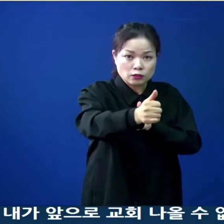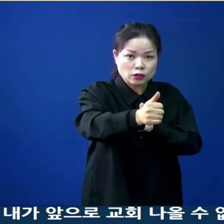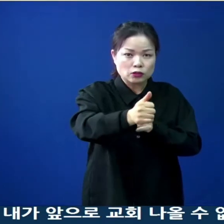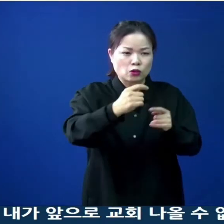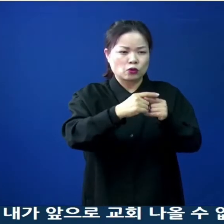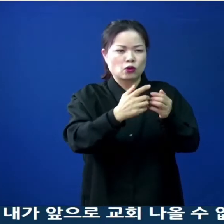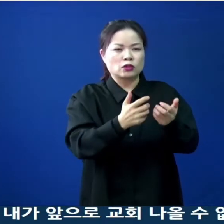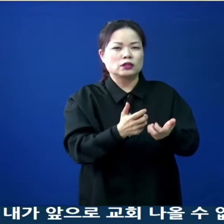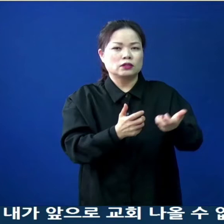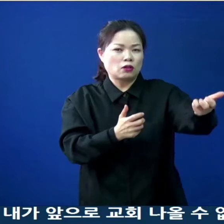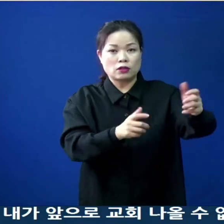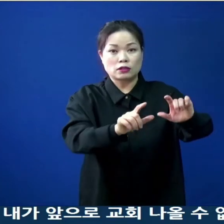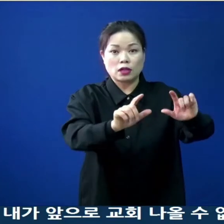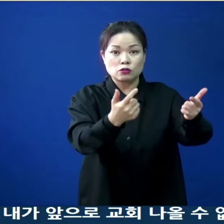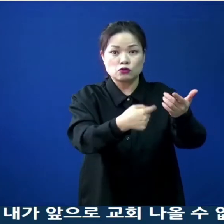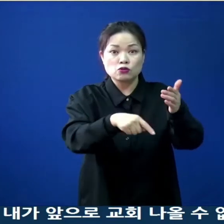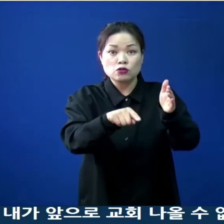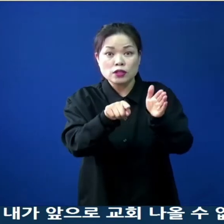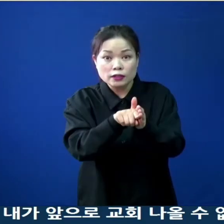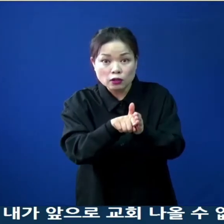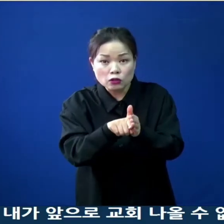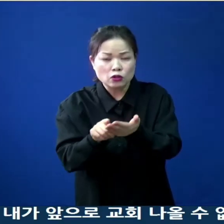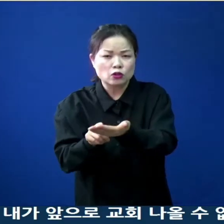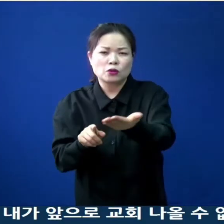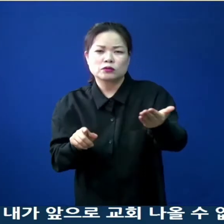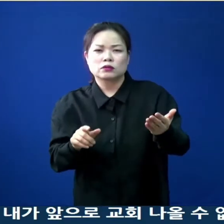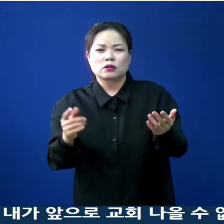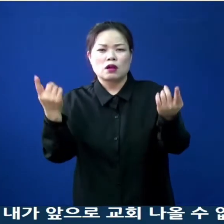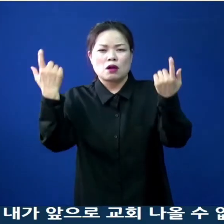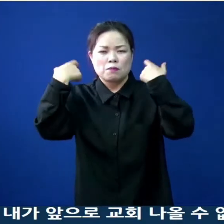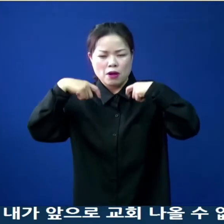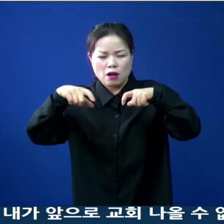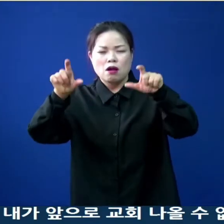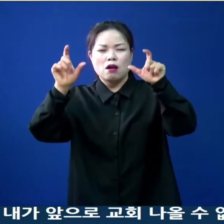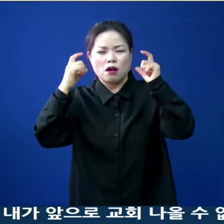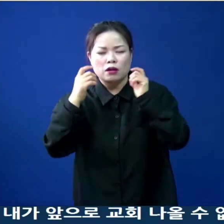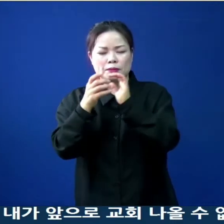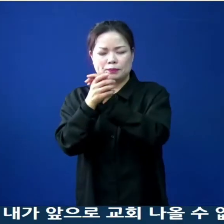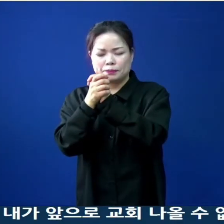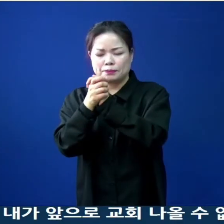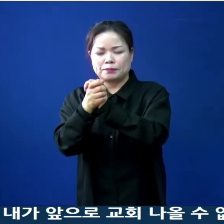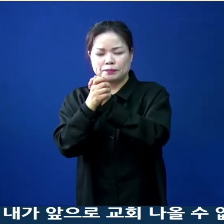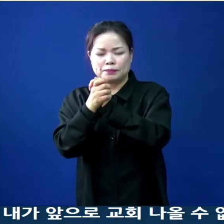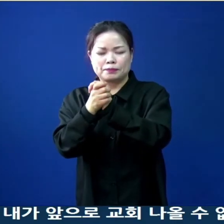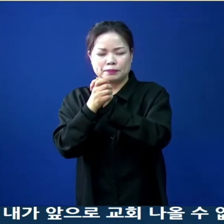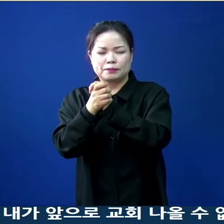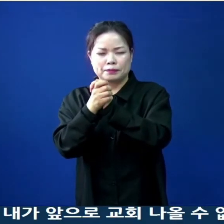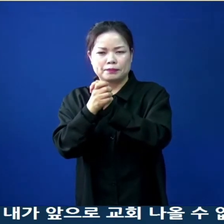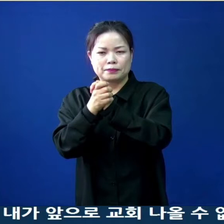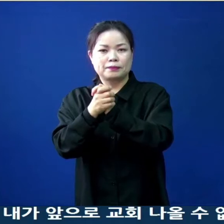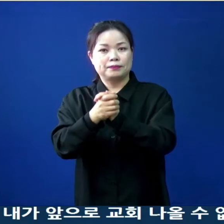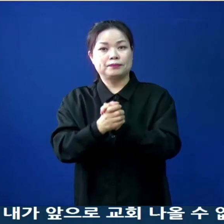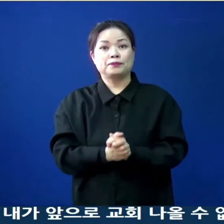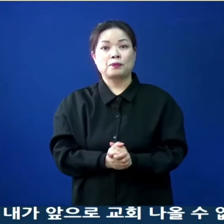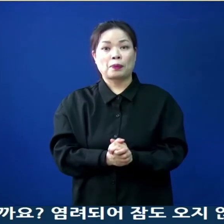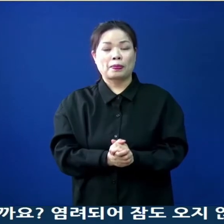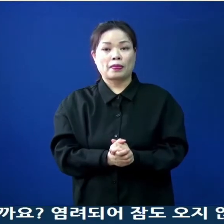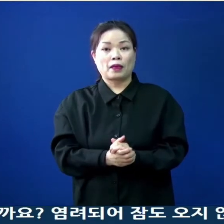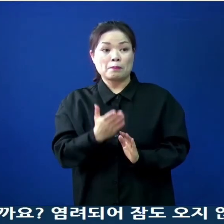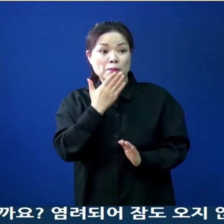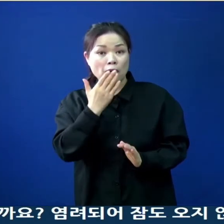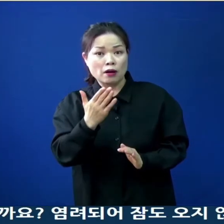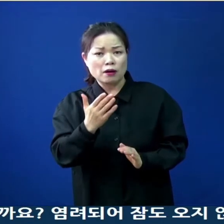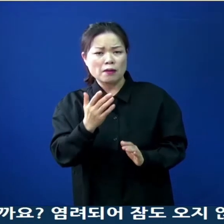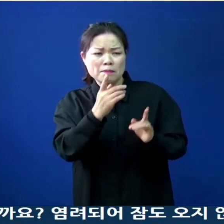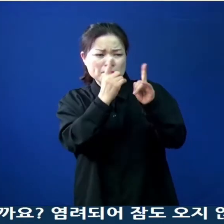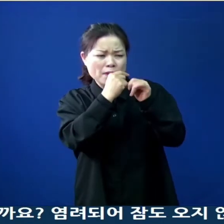교회를 떠나지 않게 하기 위해서 아마 여러분들은 밤낮을 가리지 않고 기도할 수 있을 것입니다. 할 수만 있으면